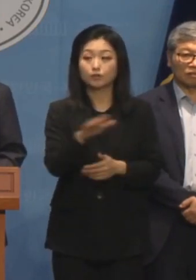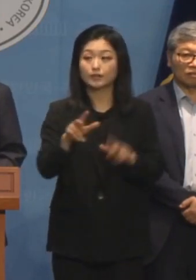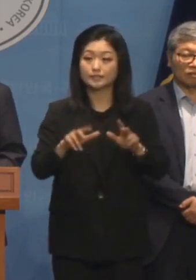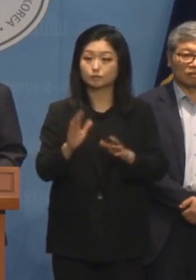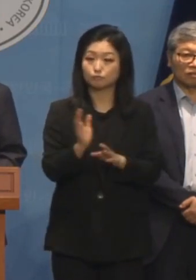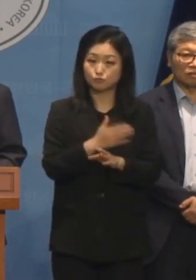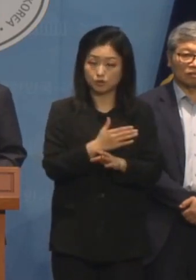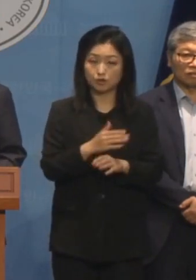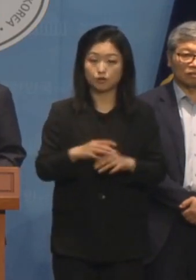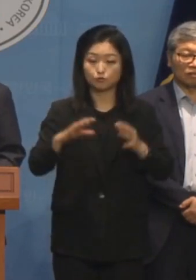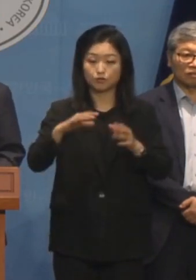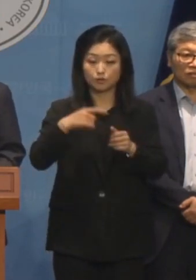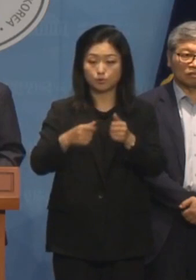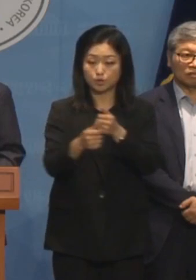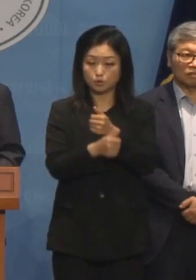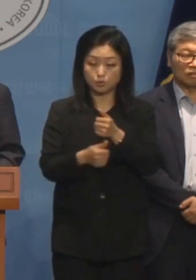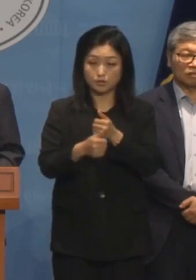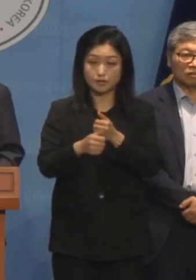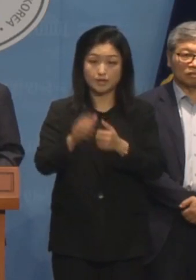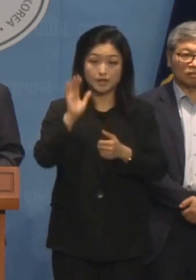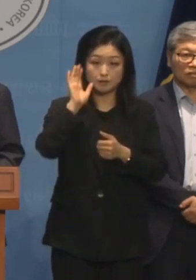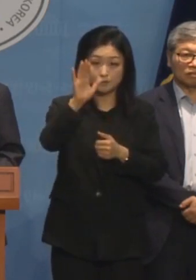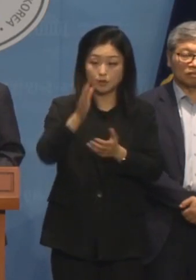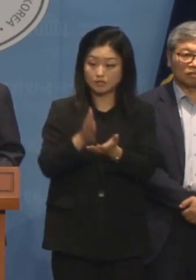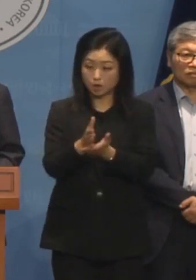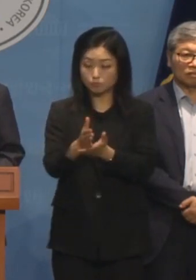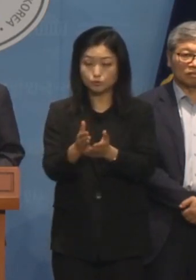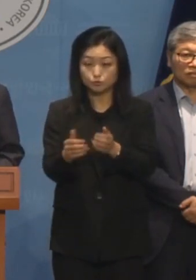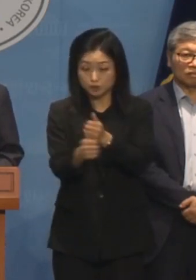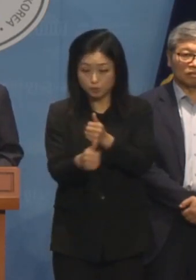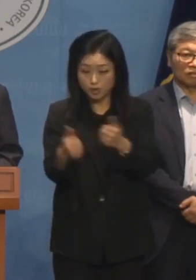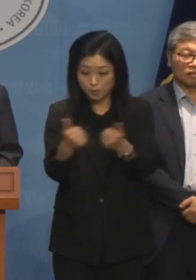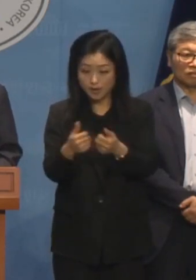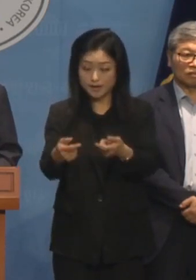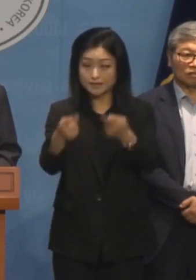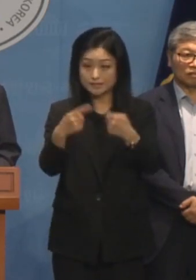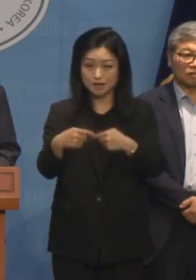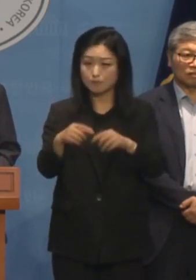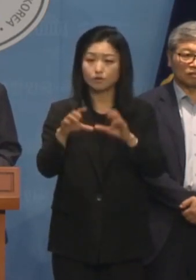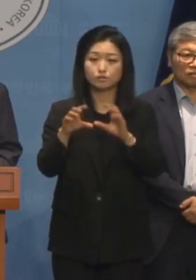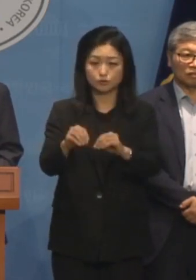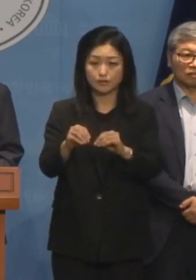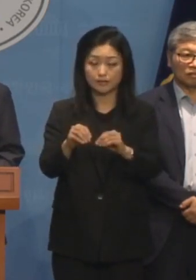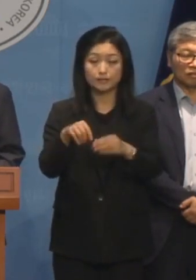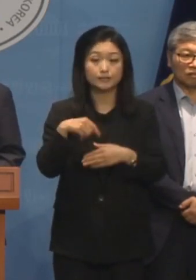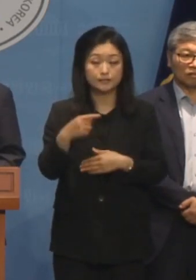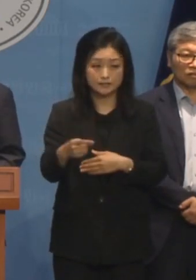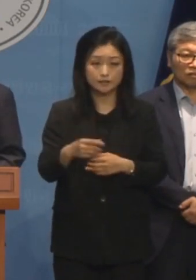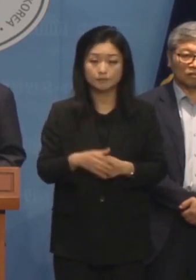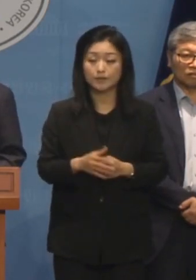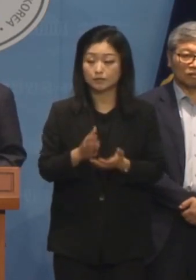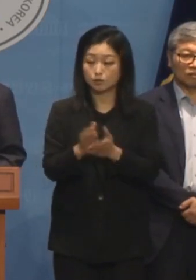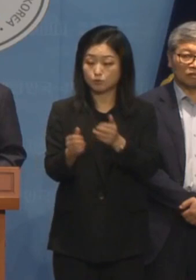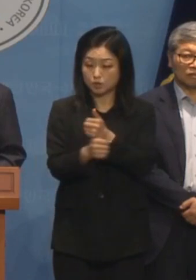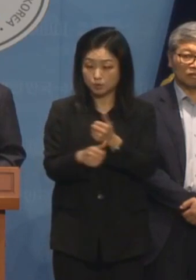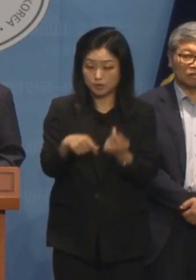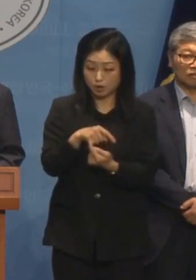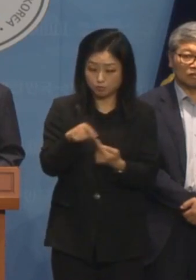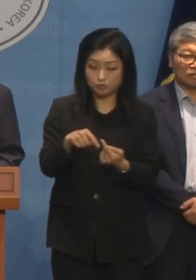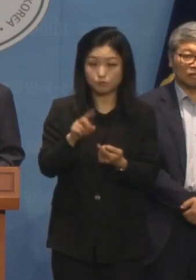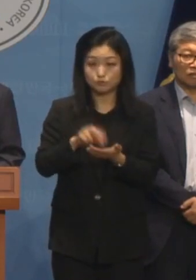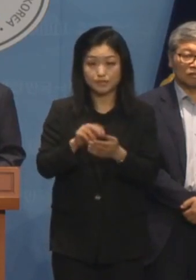지금부터 국교의 중장기 국가교육발전 전문위원회 회의 참여를 중단합니다. 그렇지만 전문위의 운영